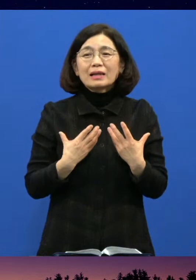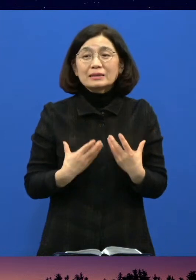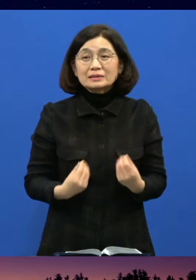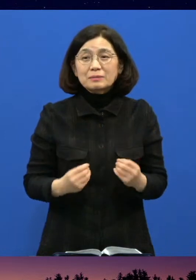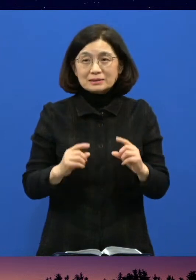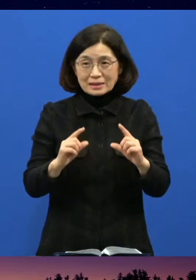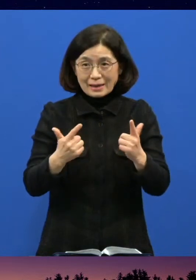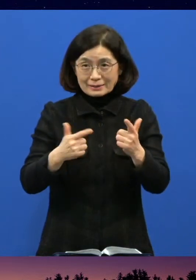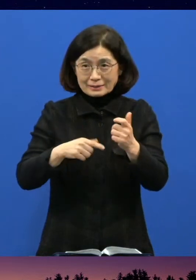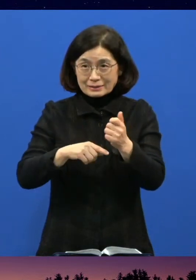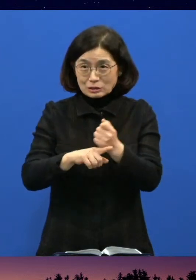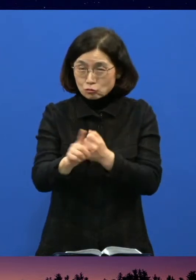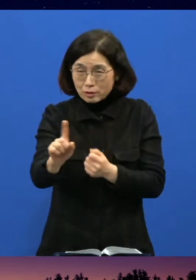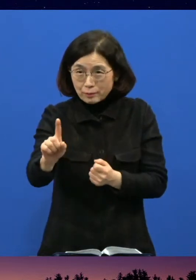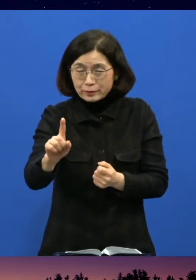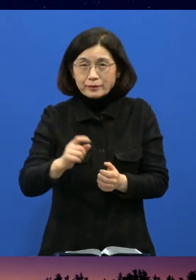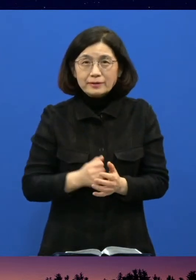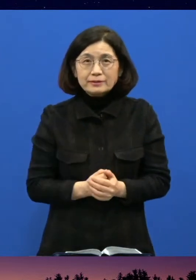거죠.